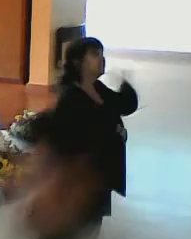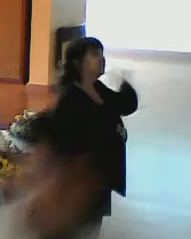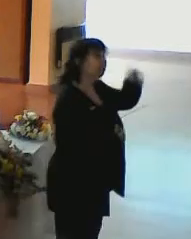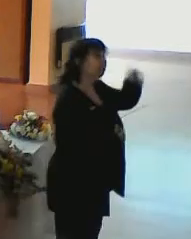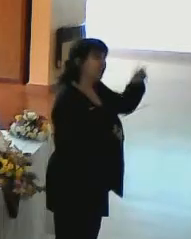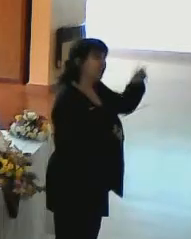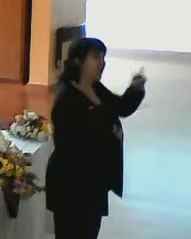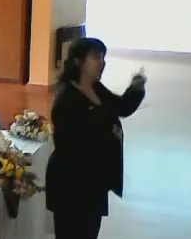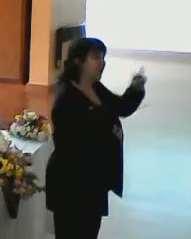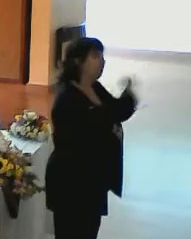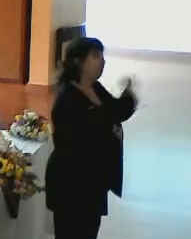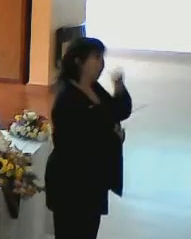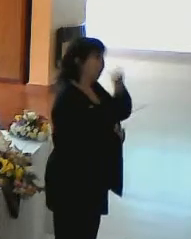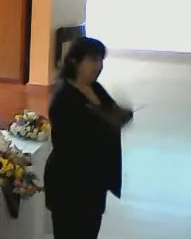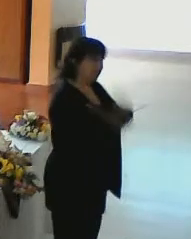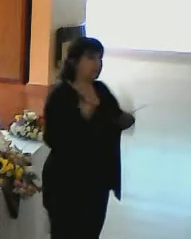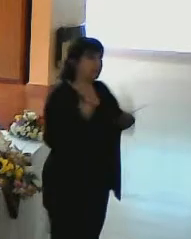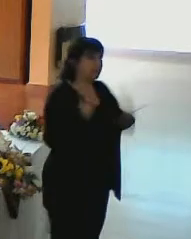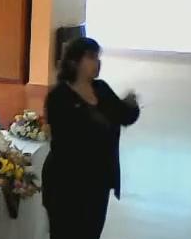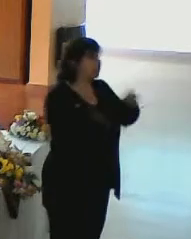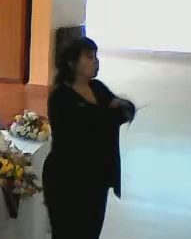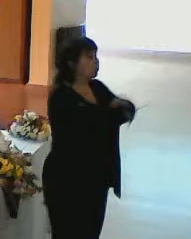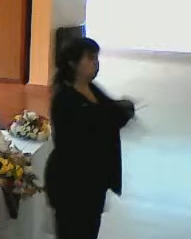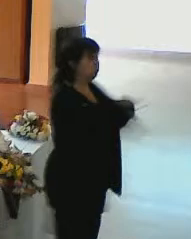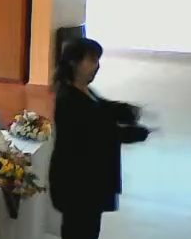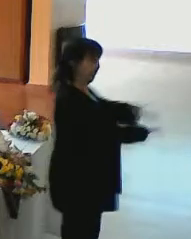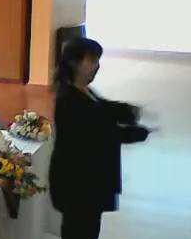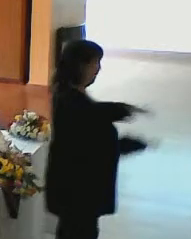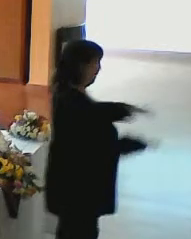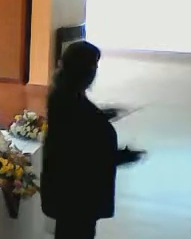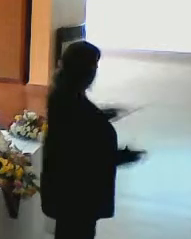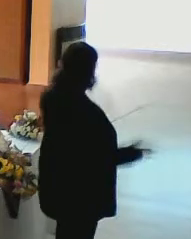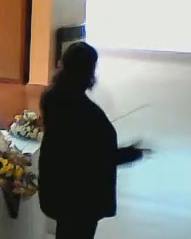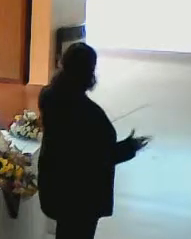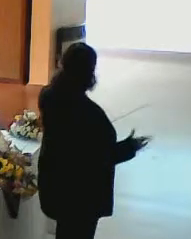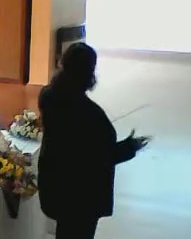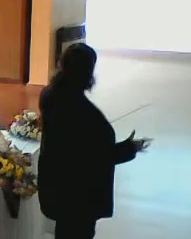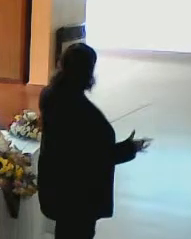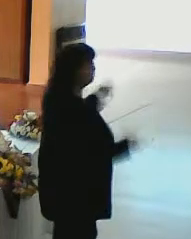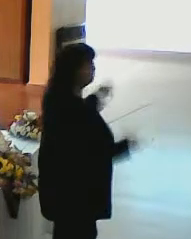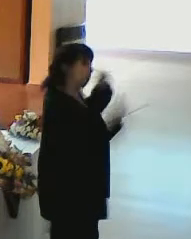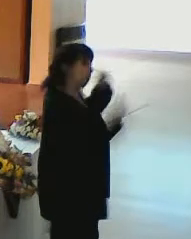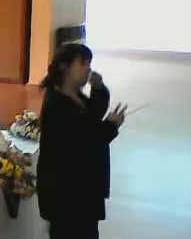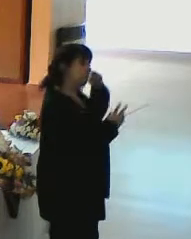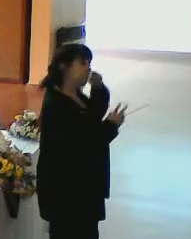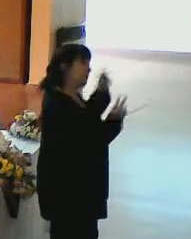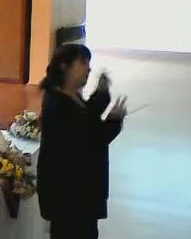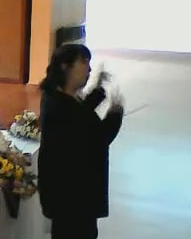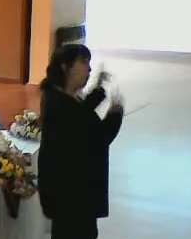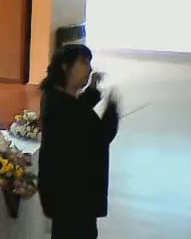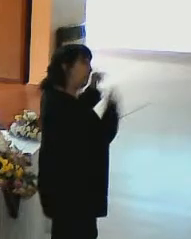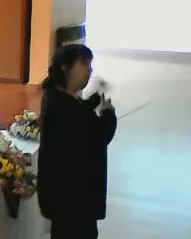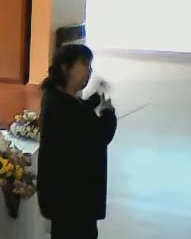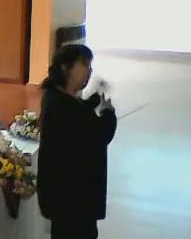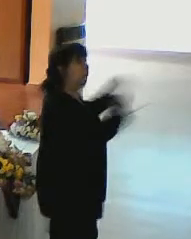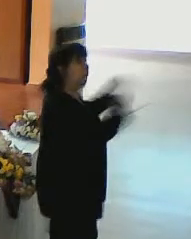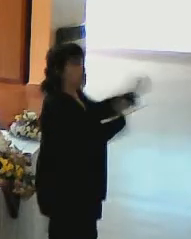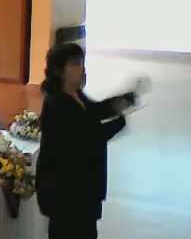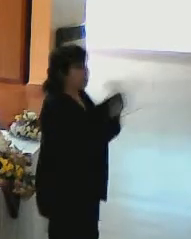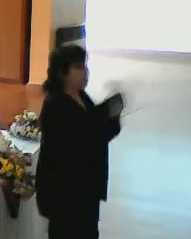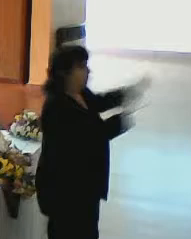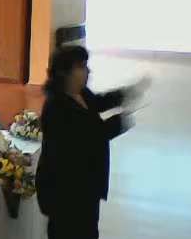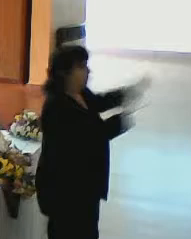de aprendizaje. Y dentro del consultorio decidimos abordar este tema por la cantidad de derivaciones